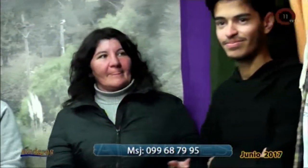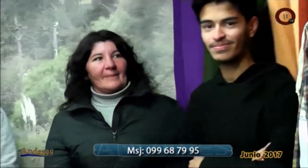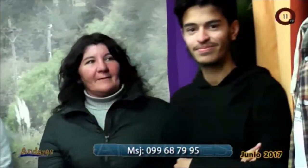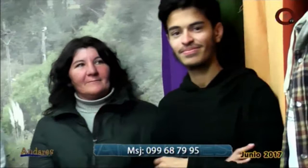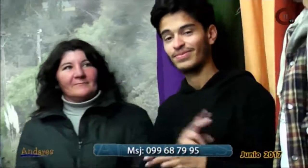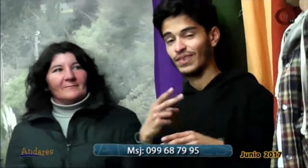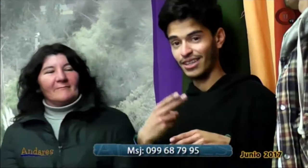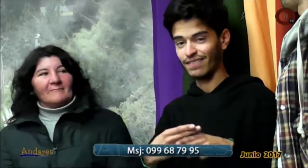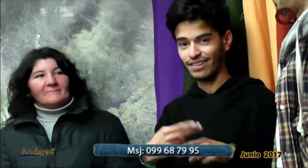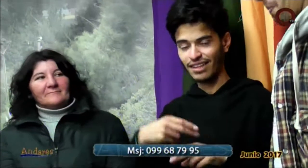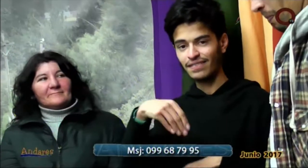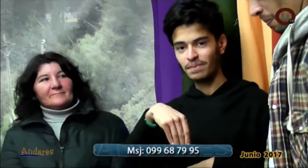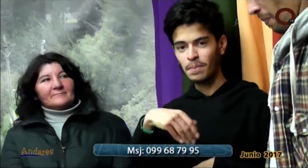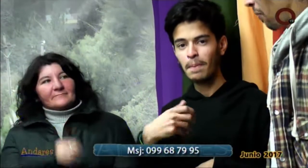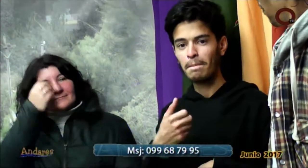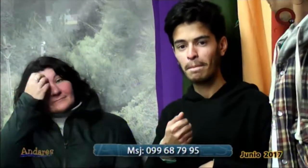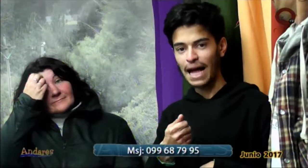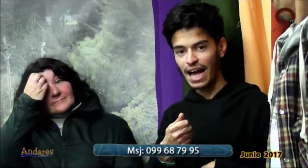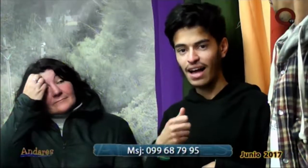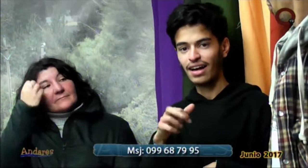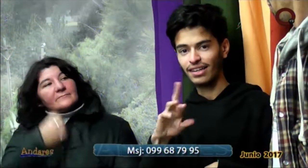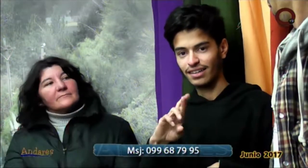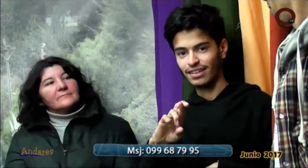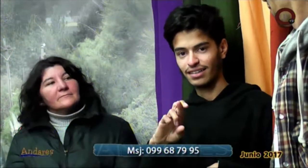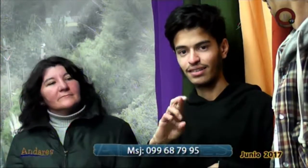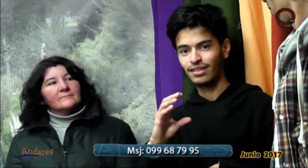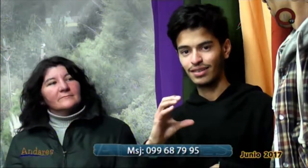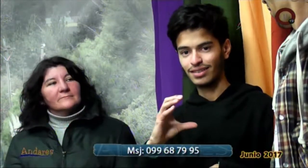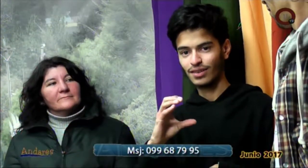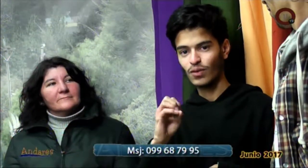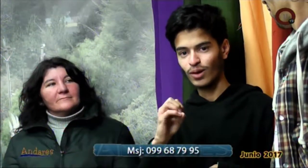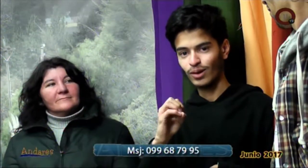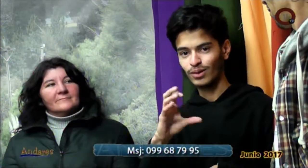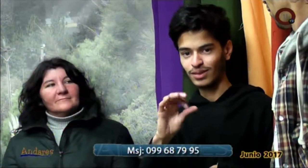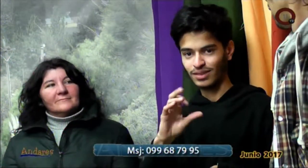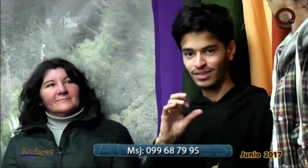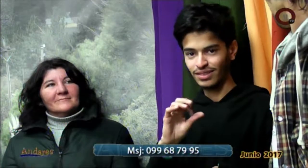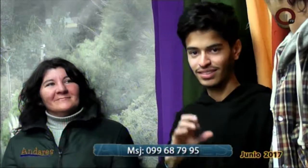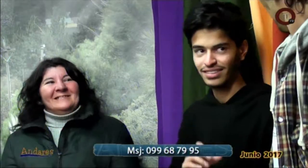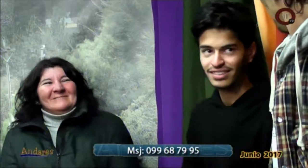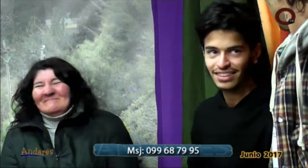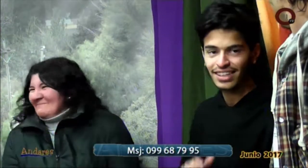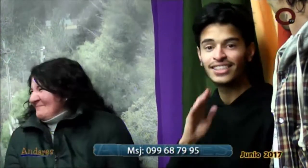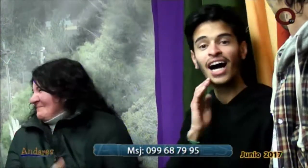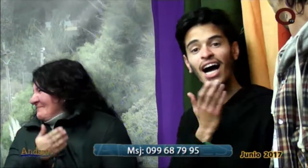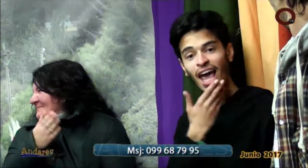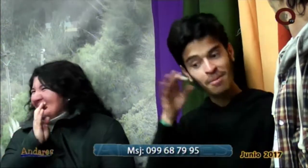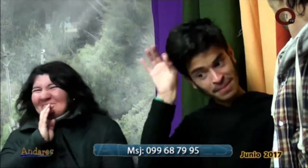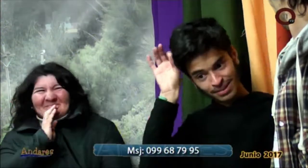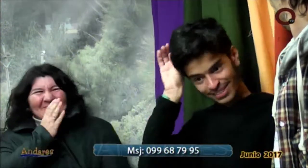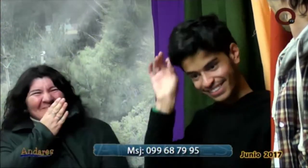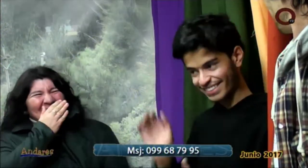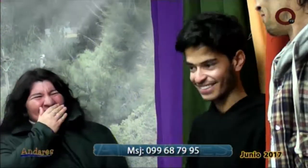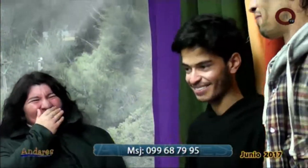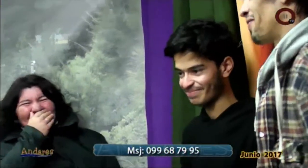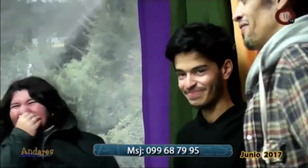nombre es Marcos Y la